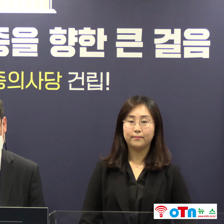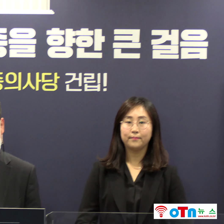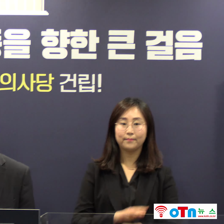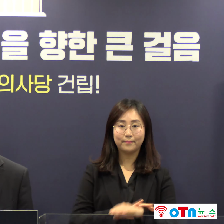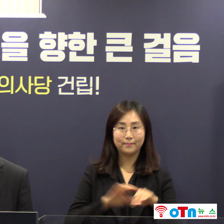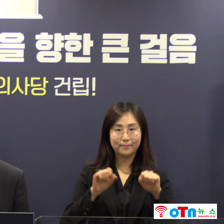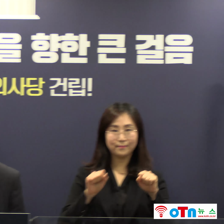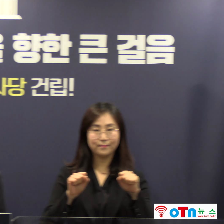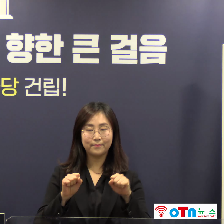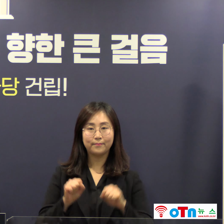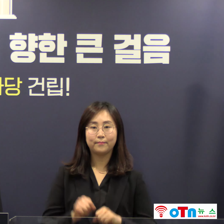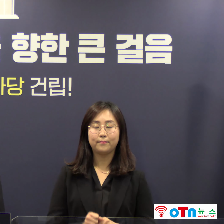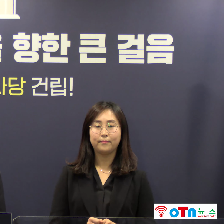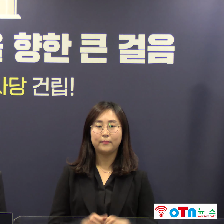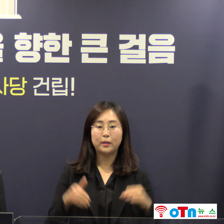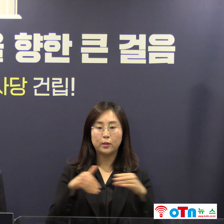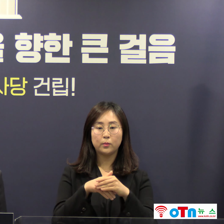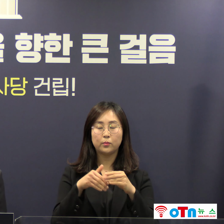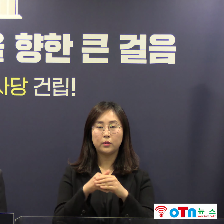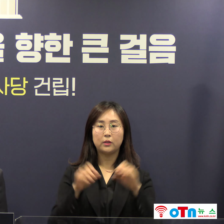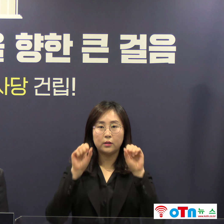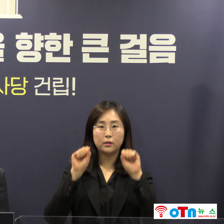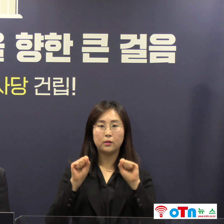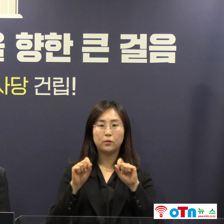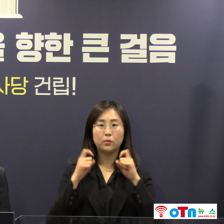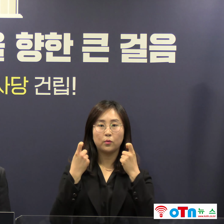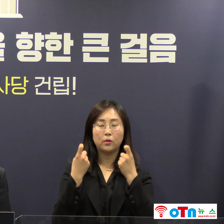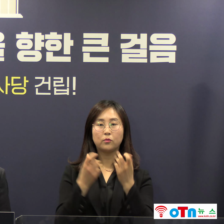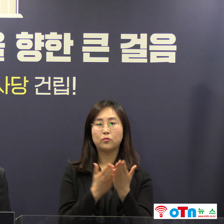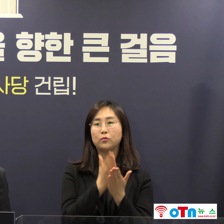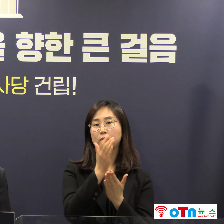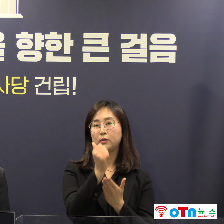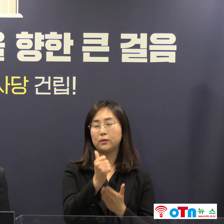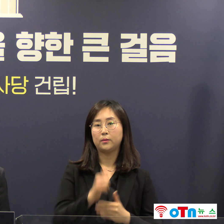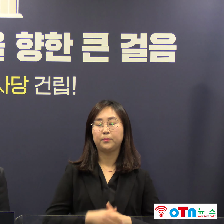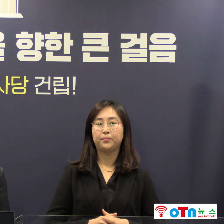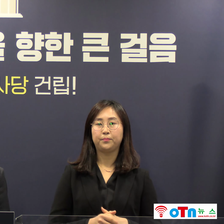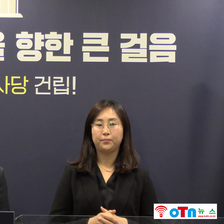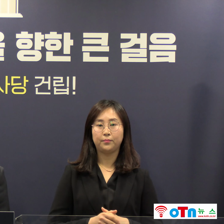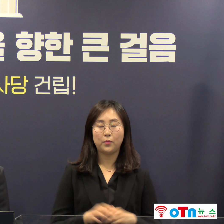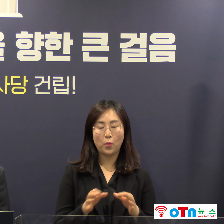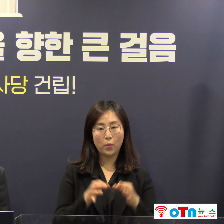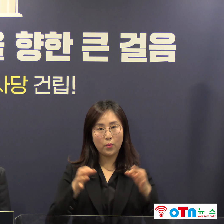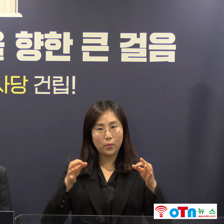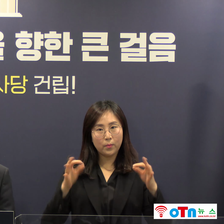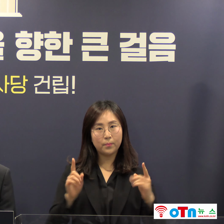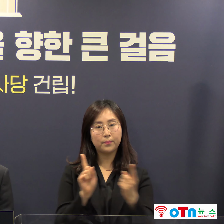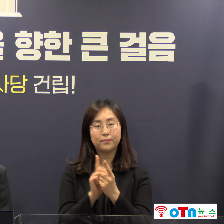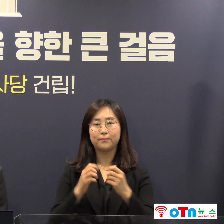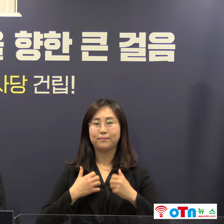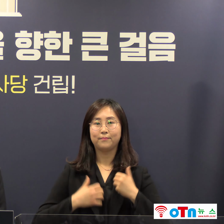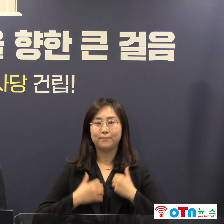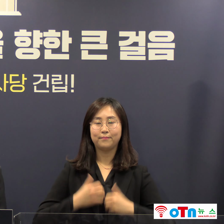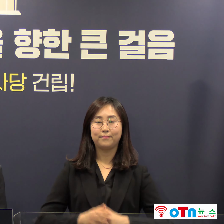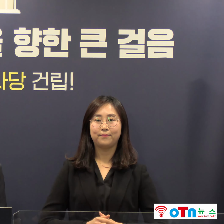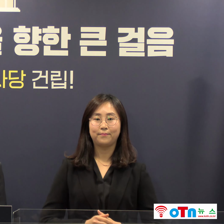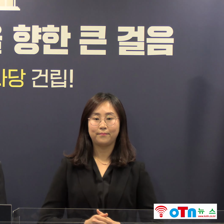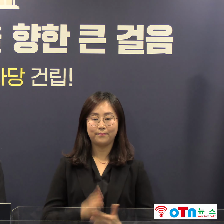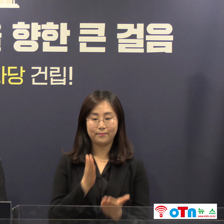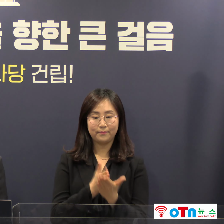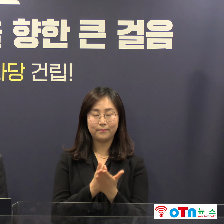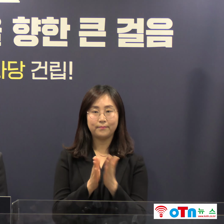네, 저 안녕하세요. 저 문화체육관광부장 이용준입니다. 네, 오랜만에 뵙게돼서 반갑다는 말씀 드리겠습니다. 그럼